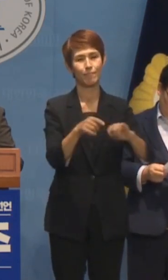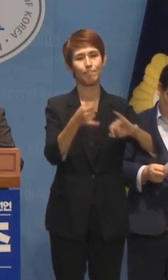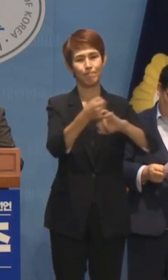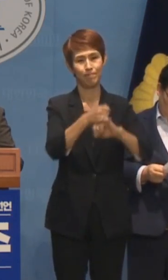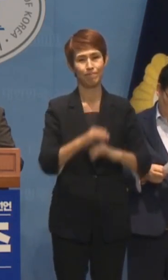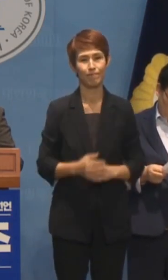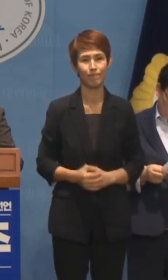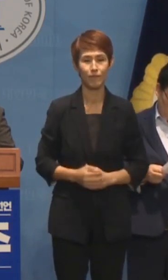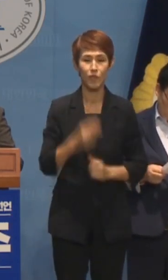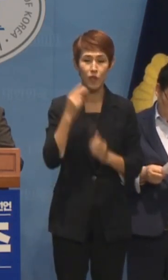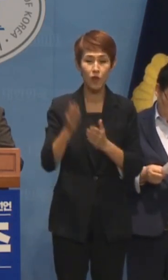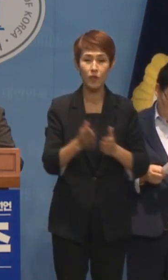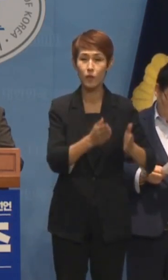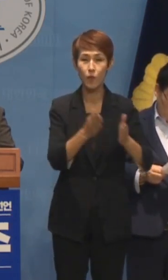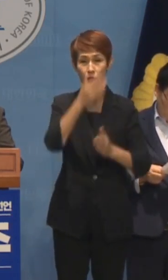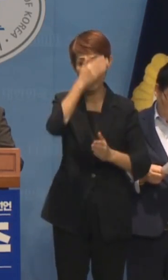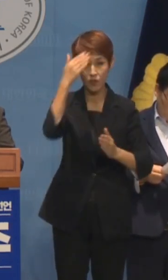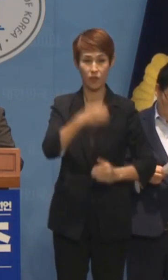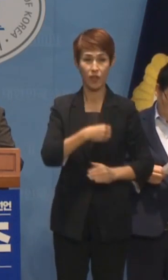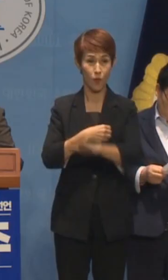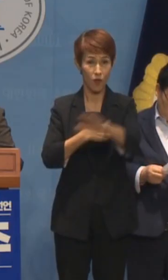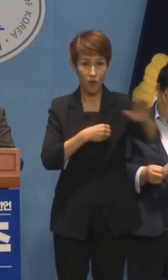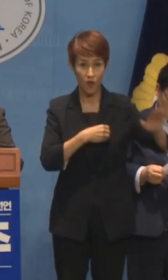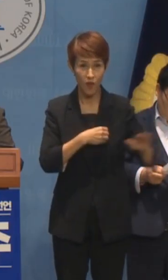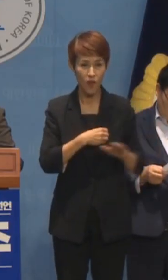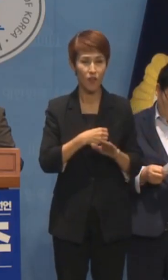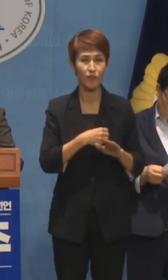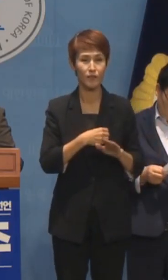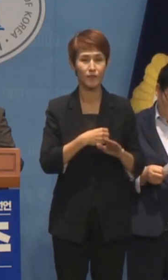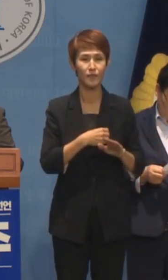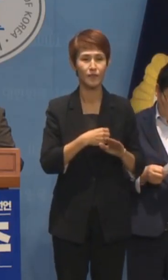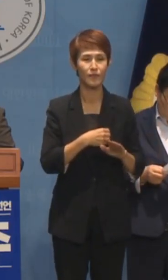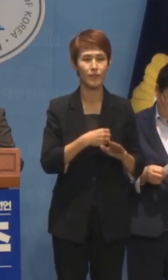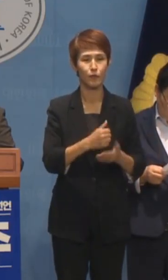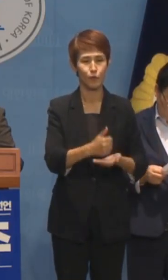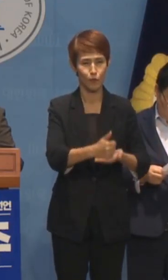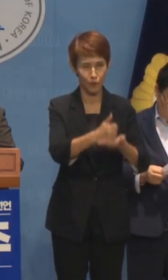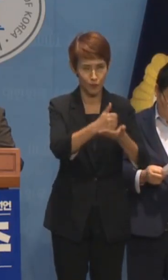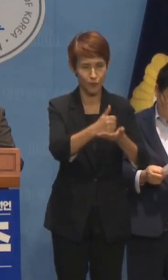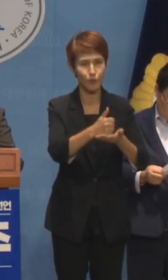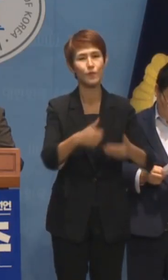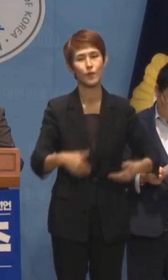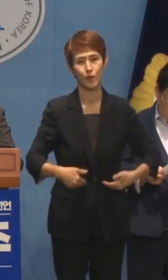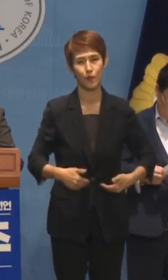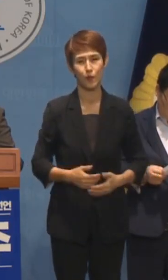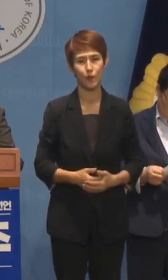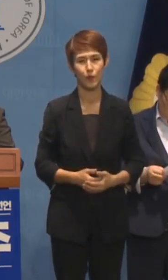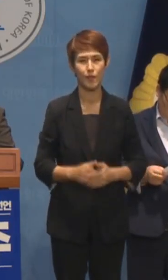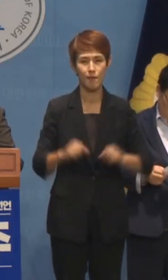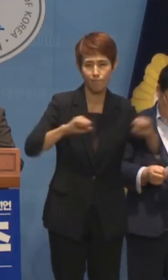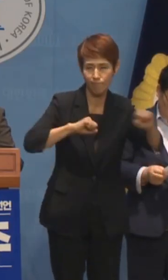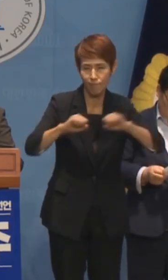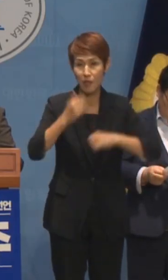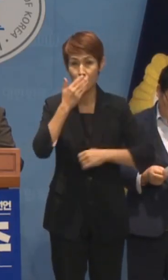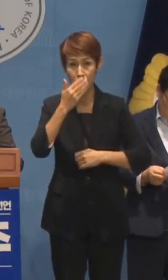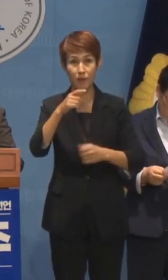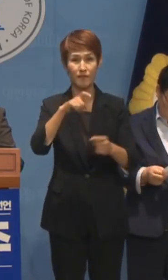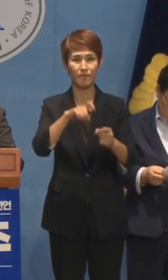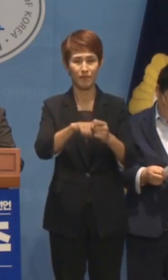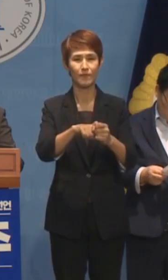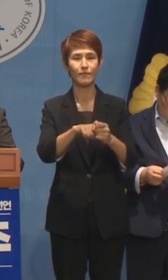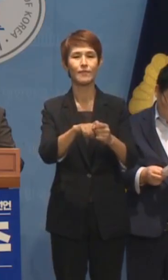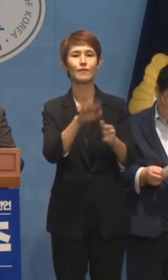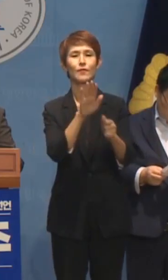위해 우리 경기도 청년 당원분들 한 분 한 분이 존중받고 또 빛나는 활약을 하실 수 있도록 그